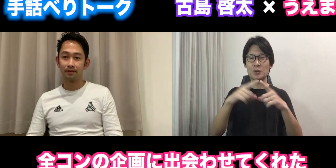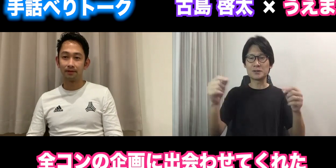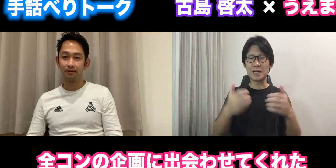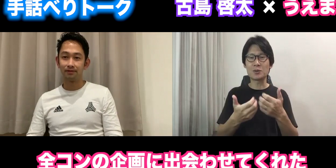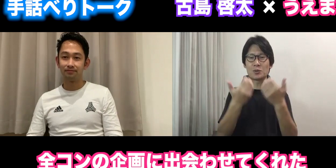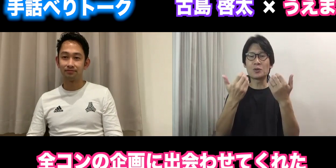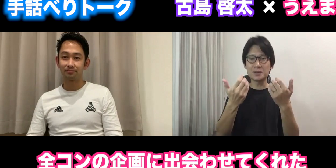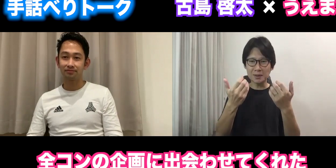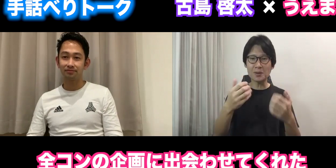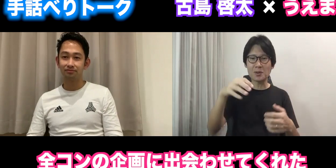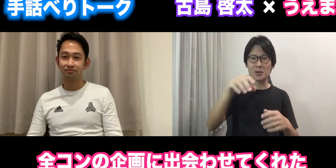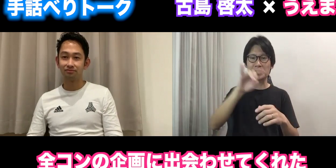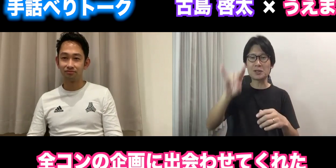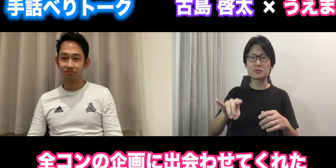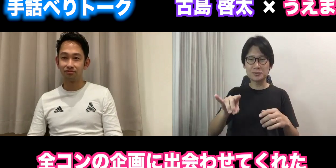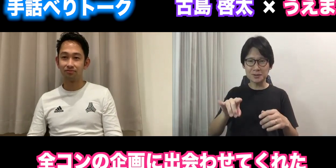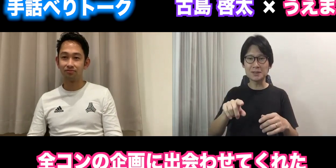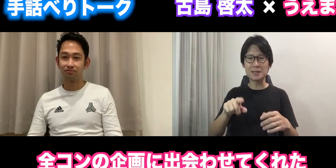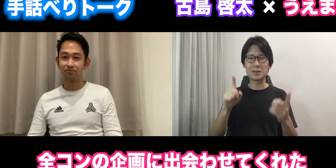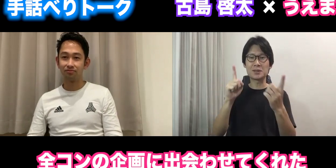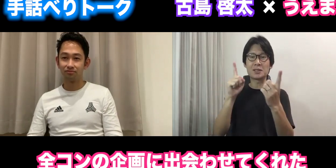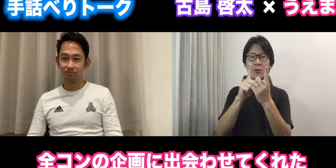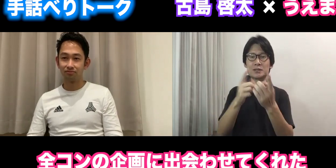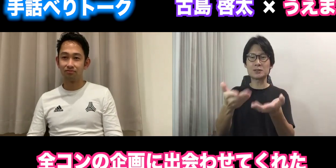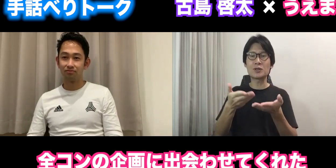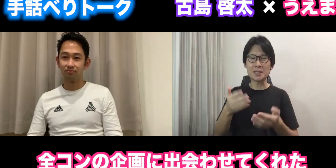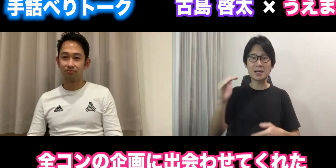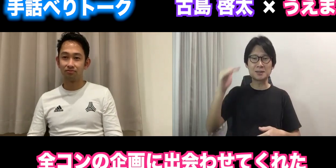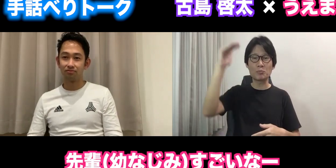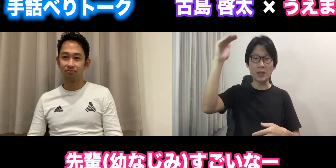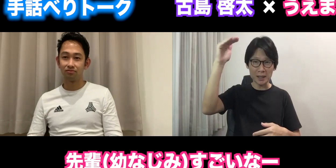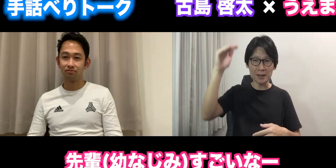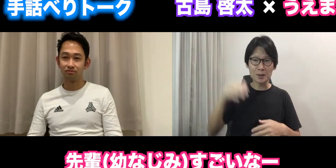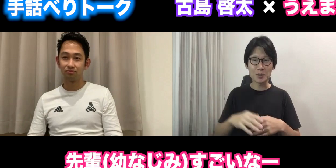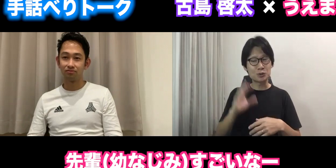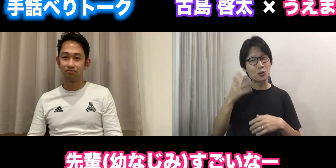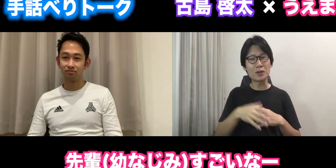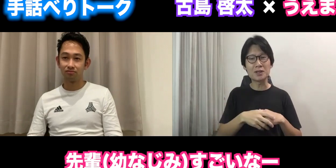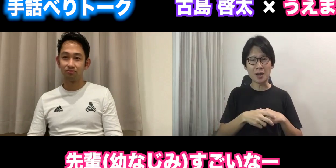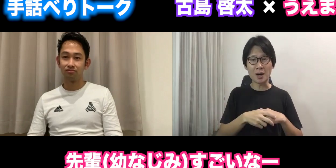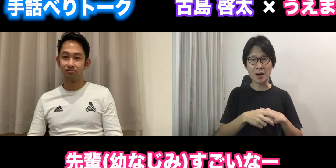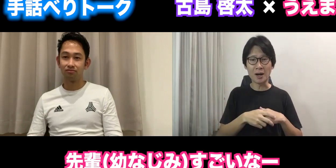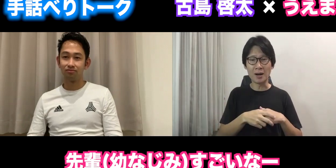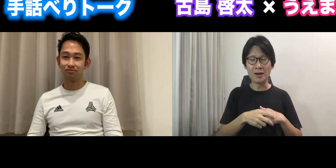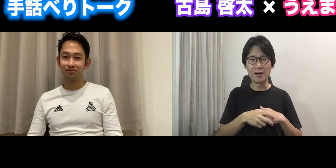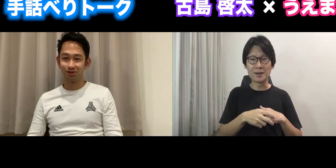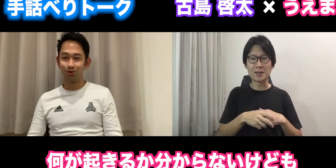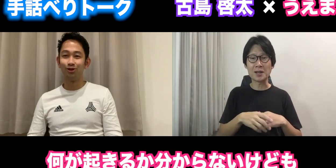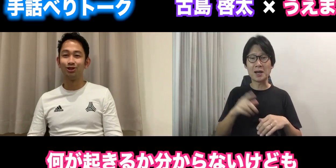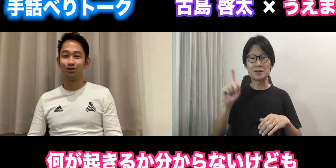田根の企画にでは者にくれた心配すごいやーのフラッシュあ